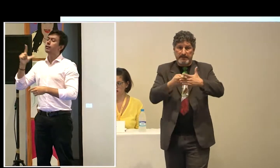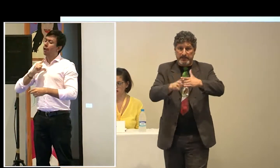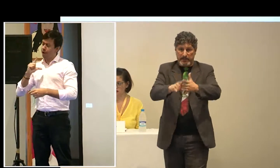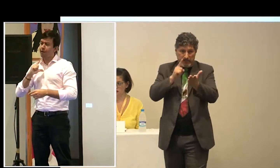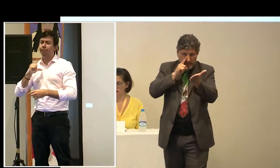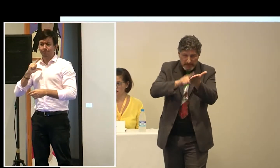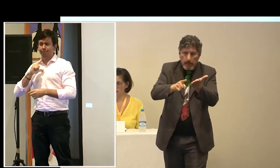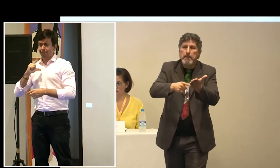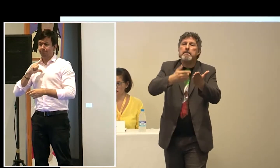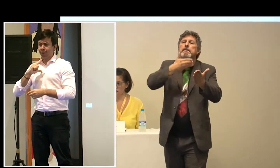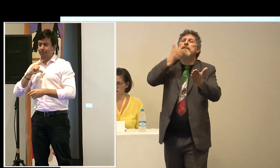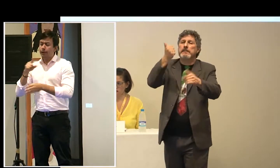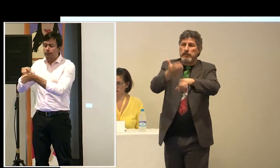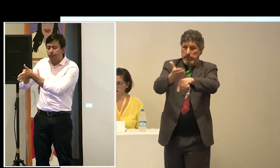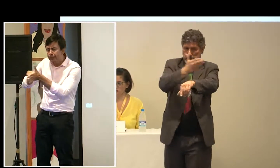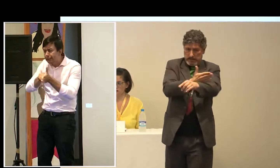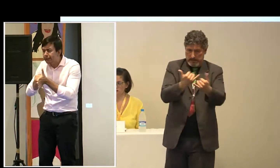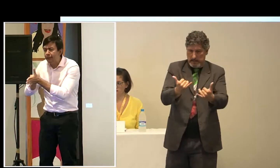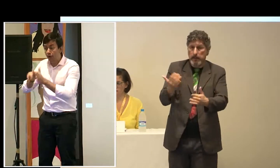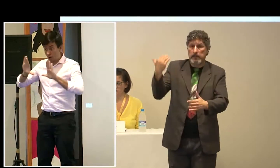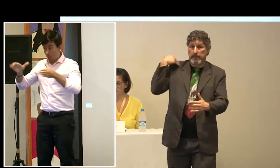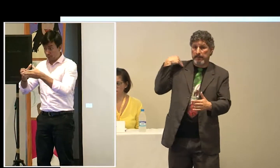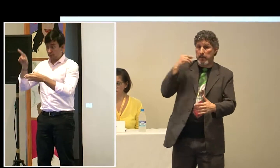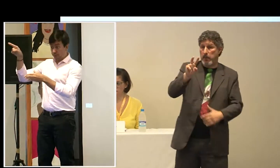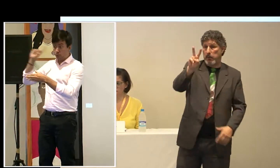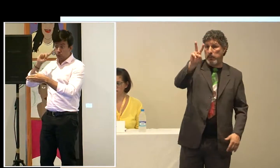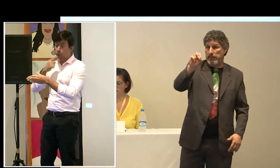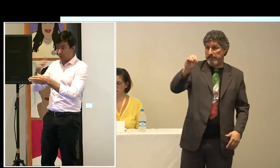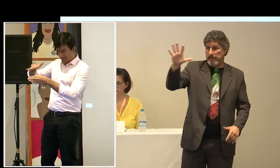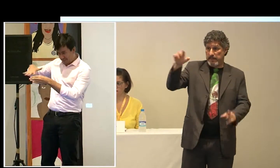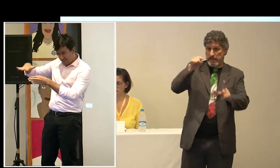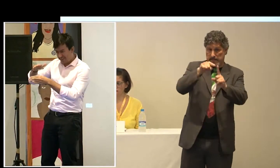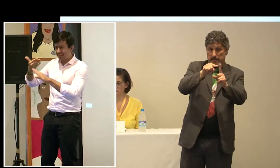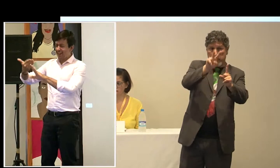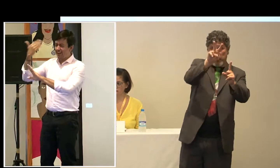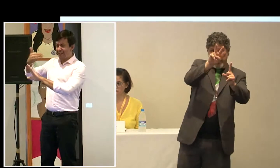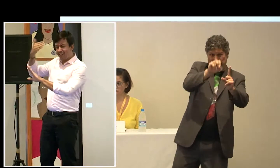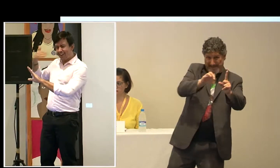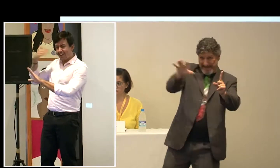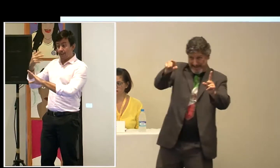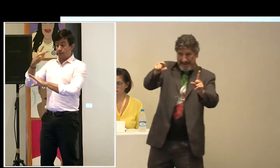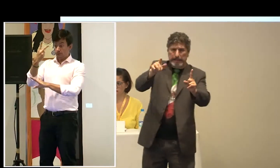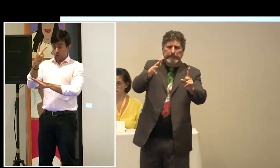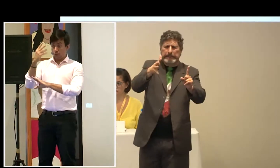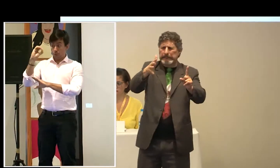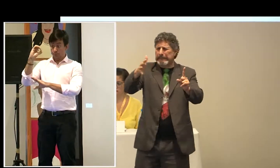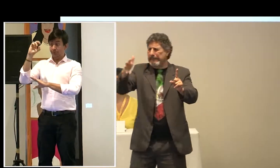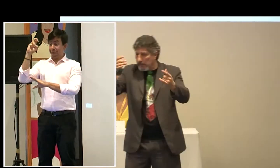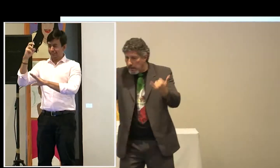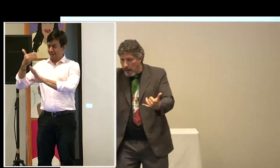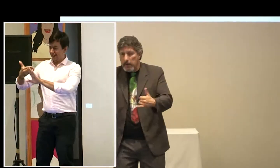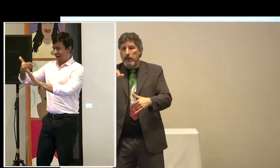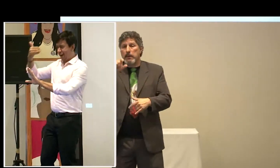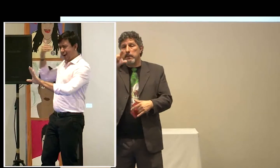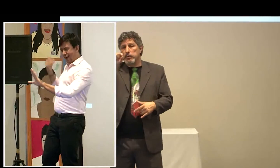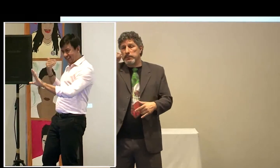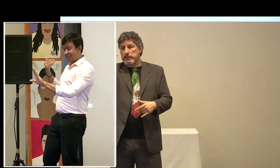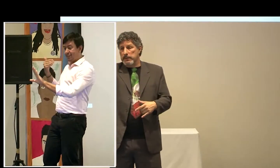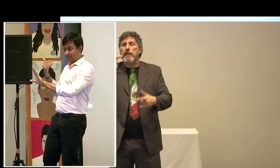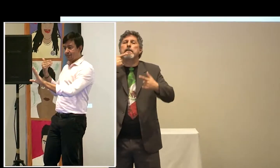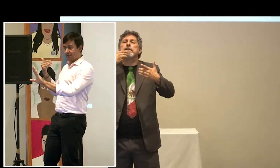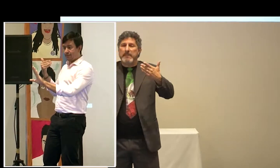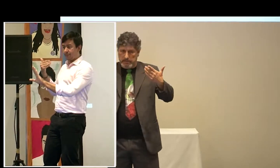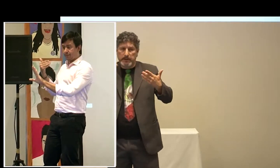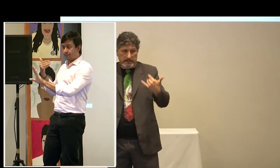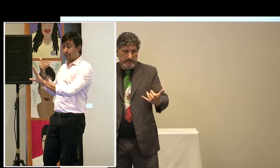A comunidade surda de lá do México, eu tenho pesquisado acerca dessa história.